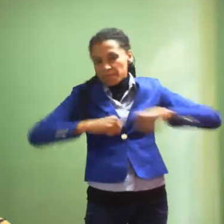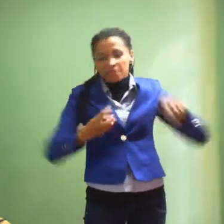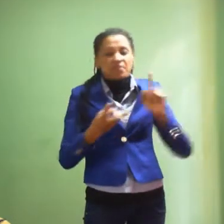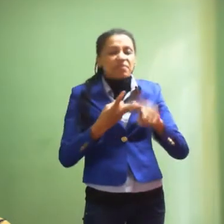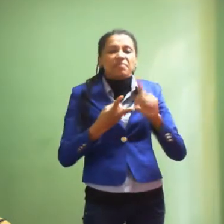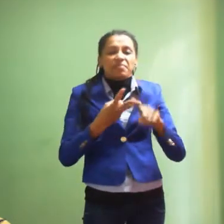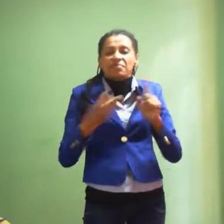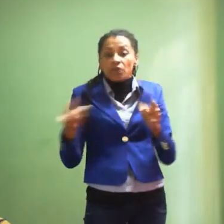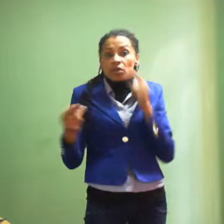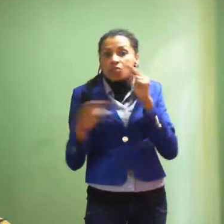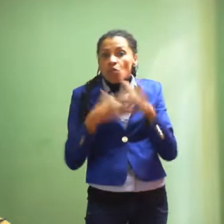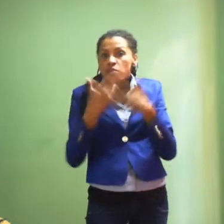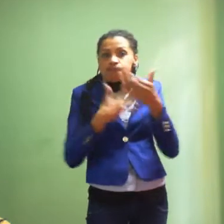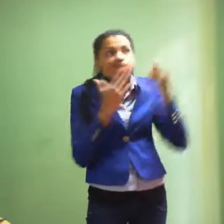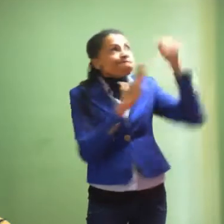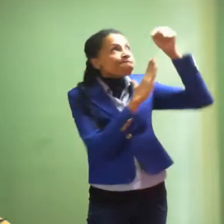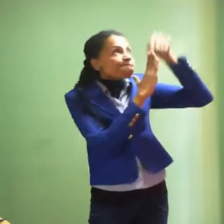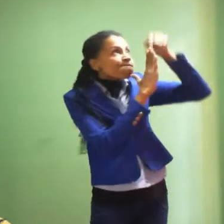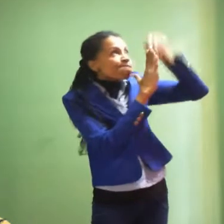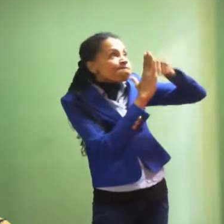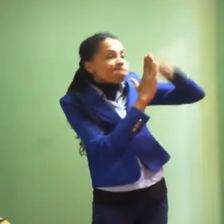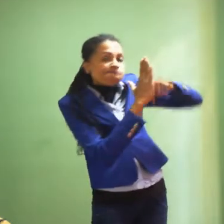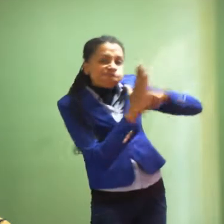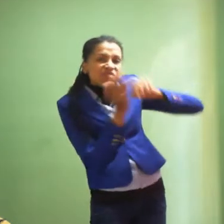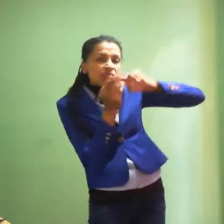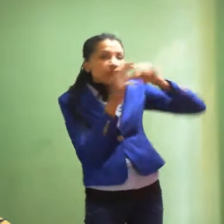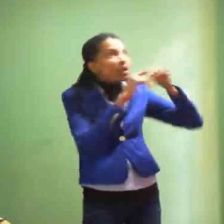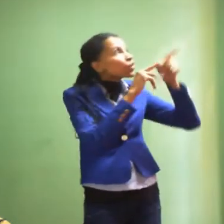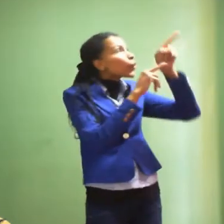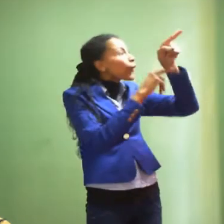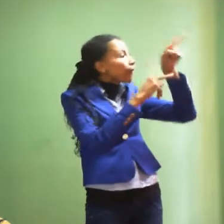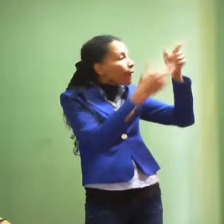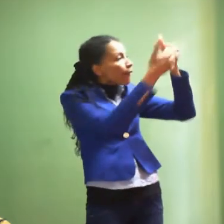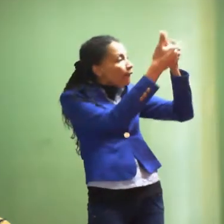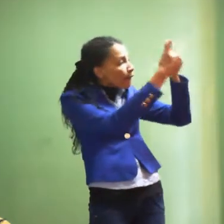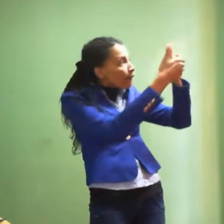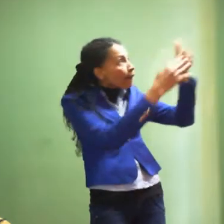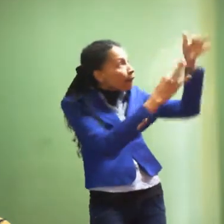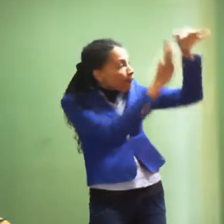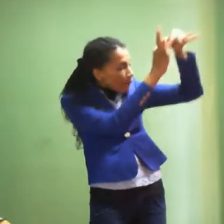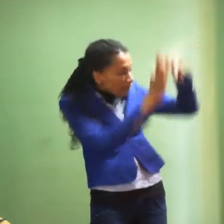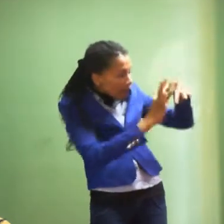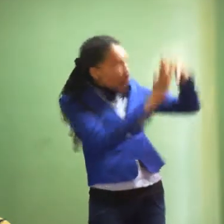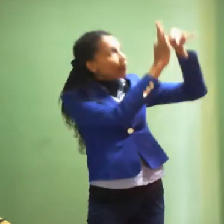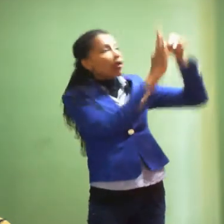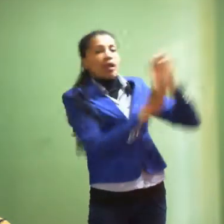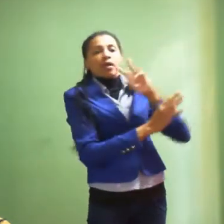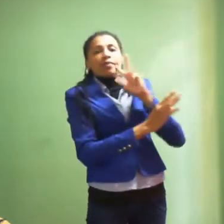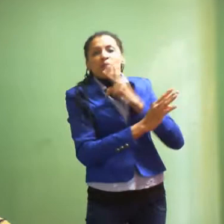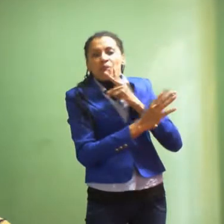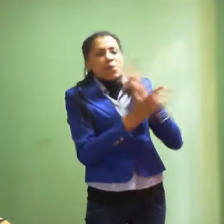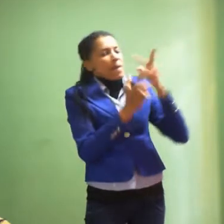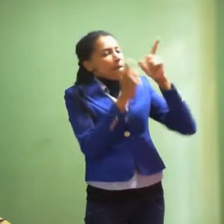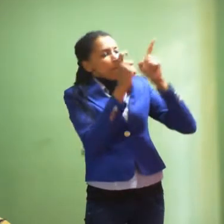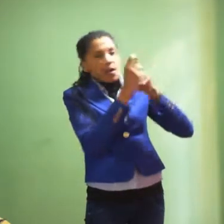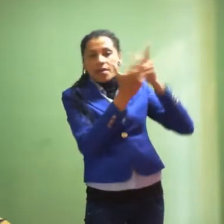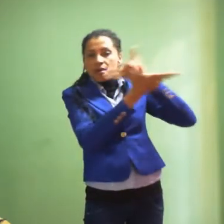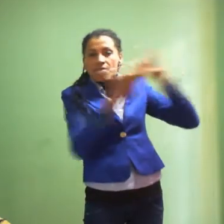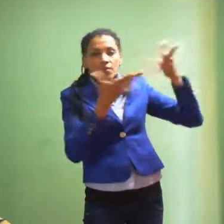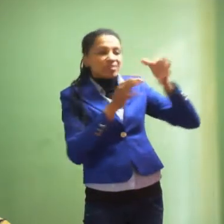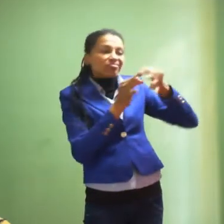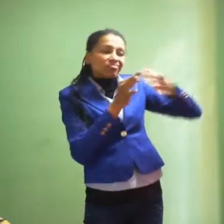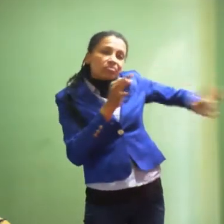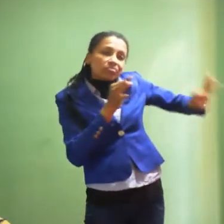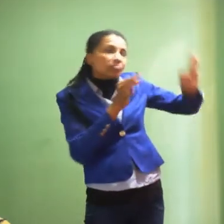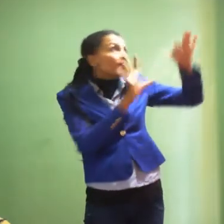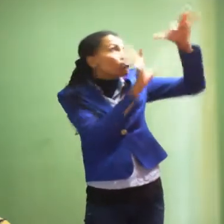también en este texto, y eso nos va a llevar a hacer una relación con otros vocabulario, de otros términos y otros elementos